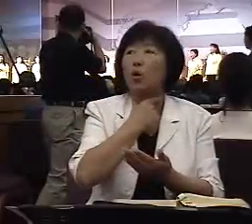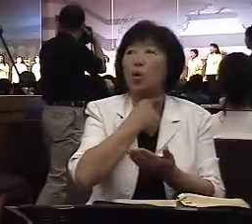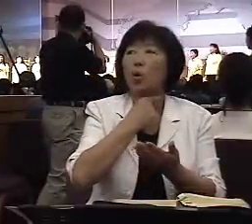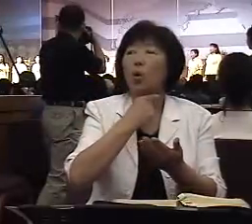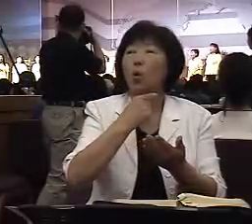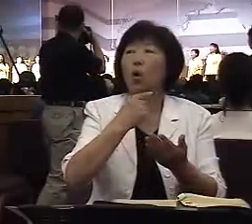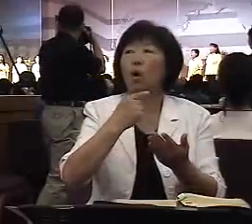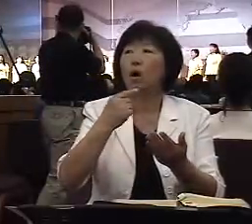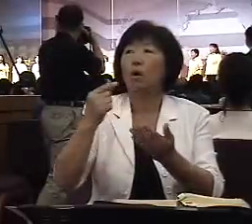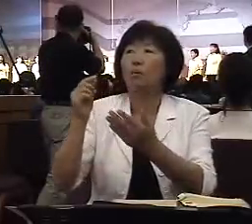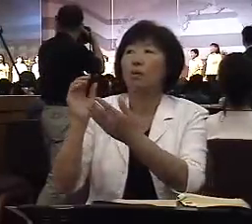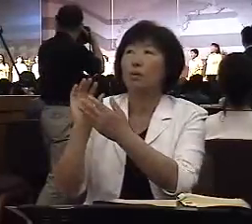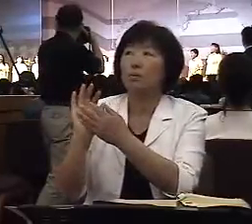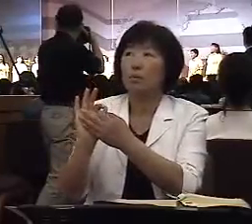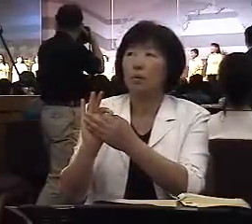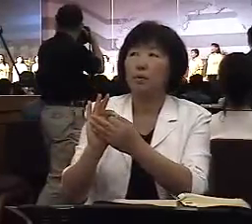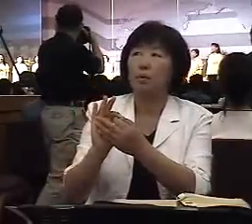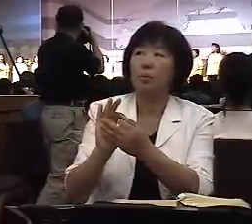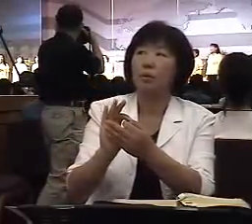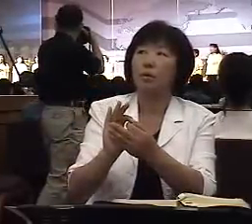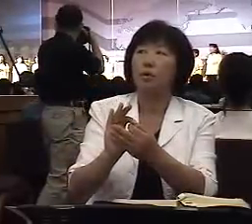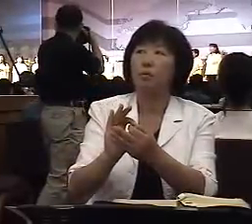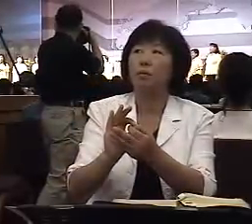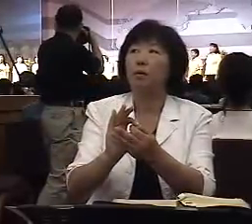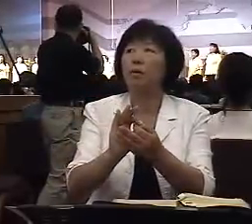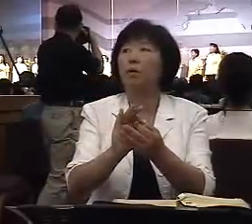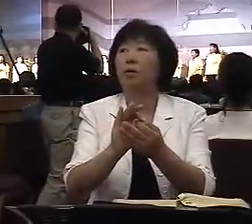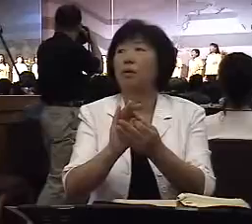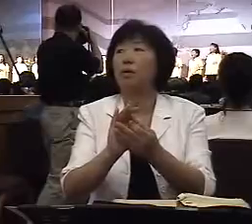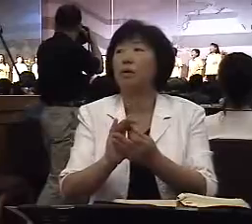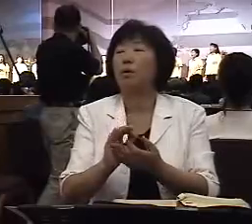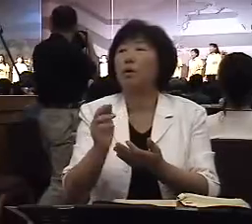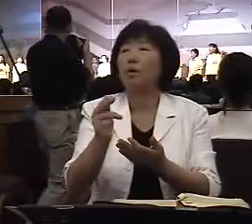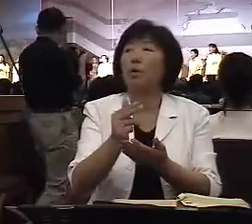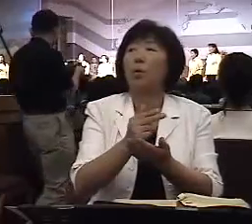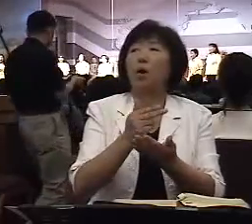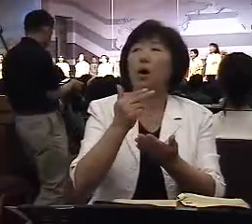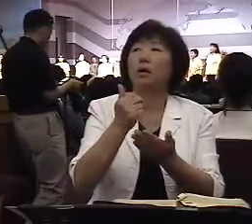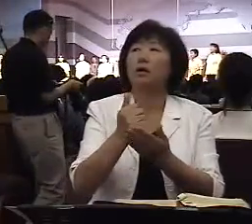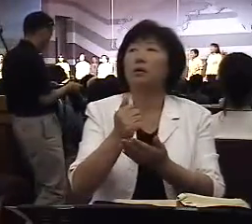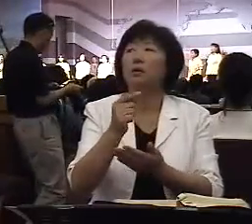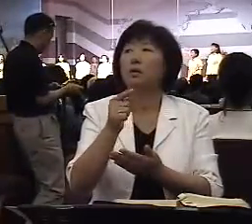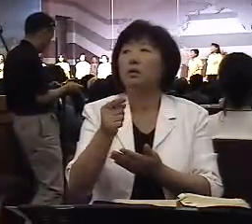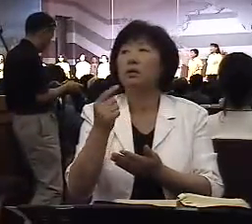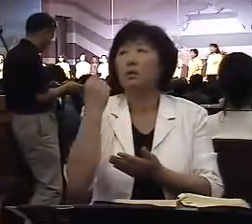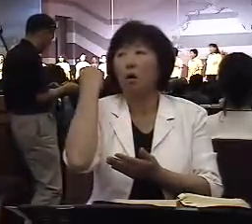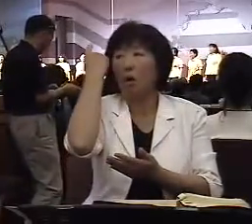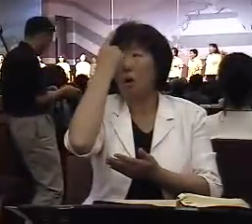영원히